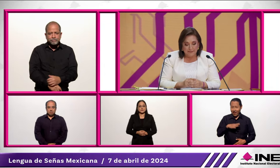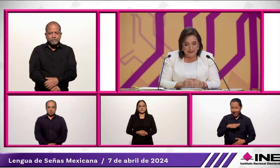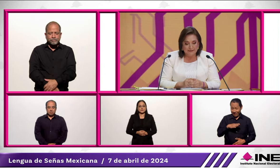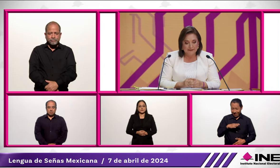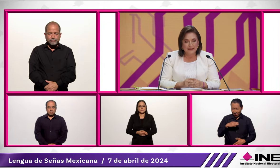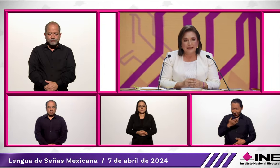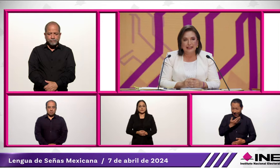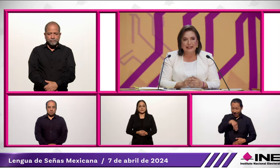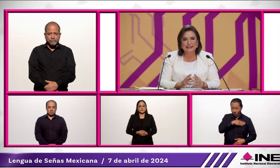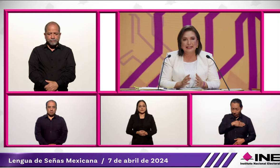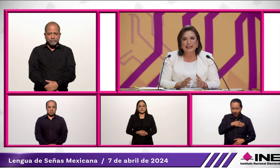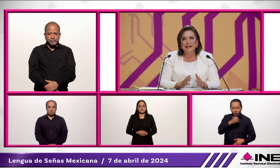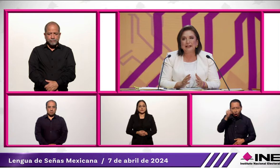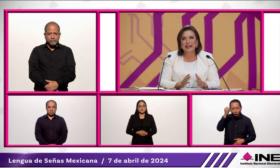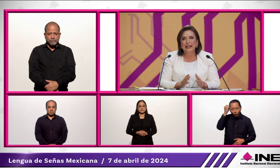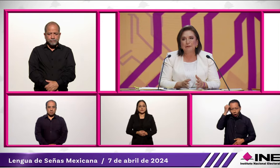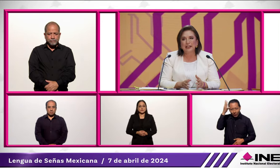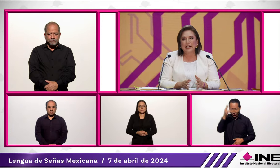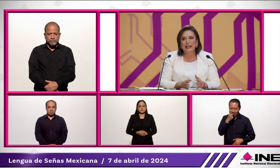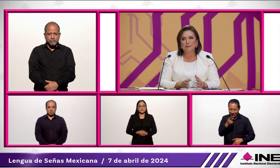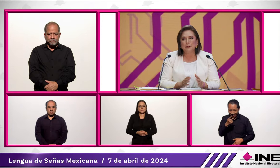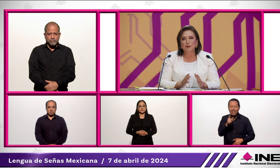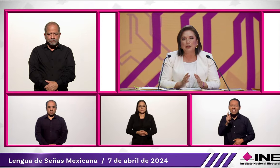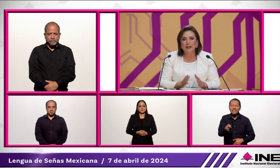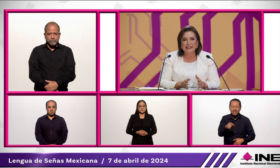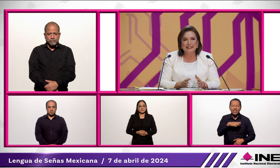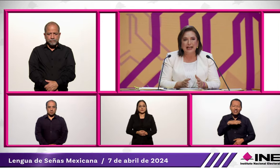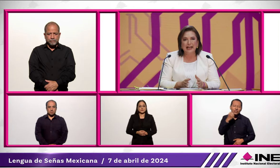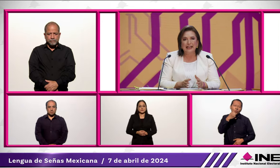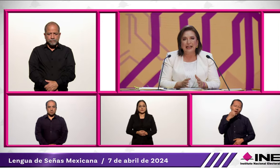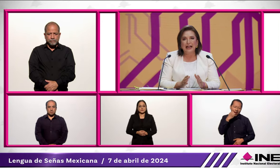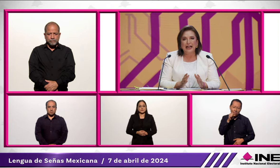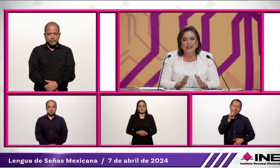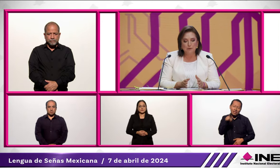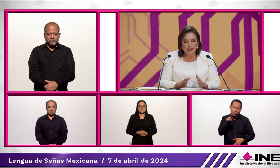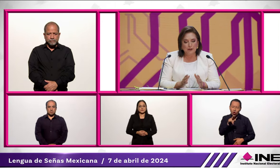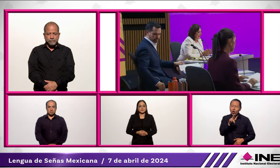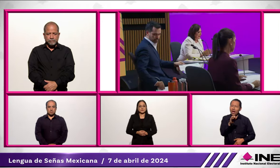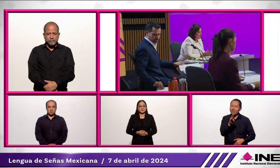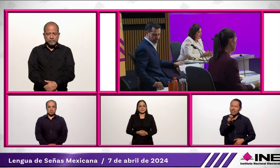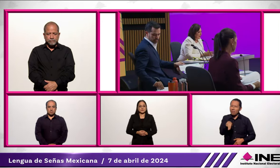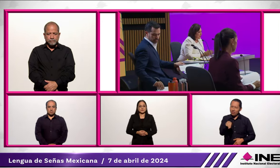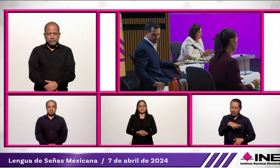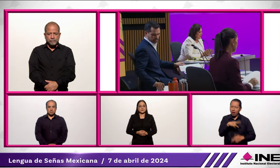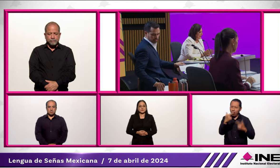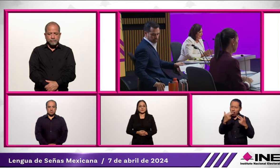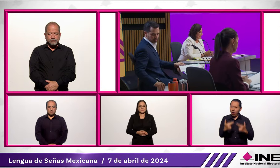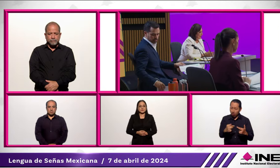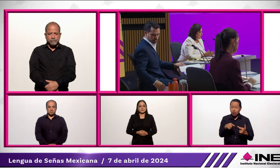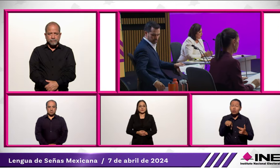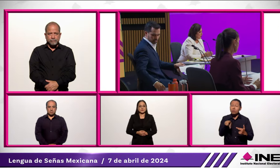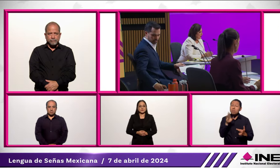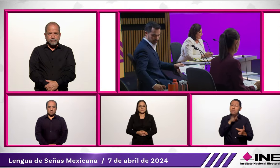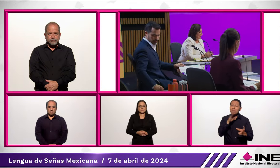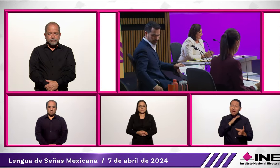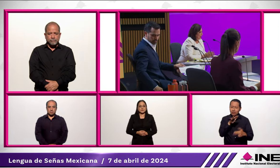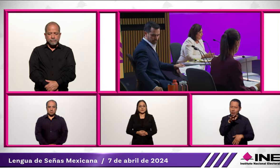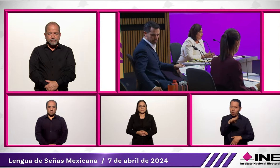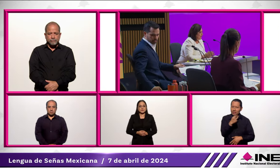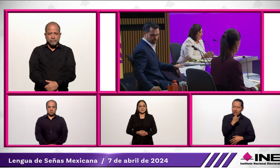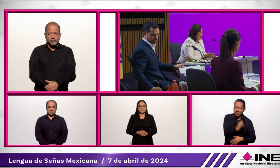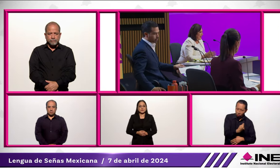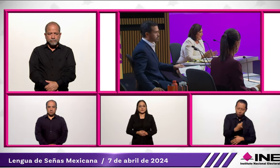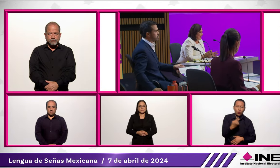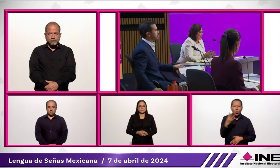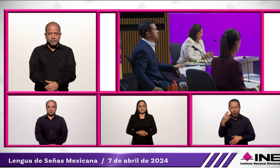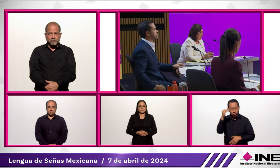colegio Repsamen. Es increíble, Claudia, que por tu indolencia hayan muerto 19 niños y 7 adultos.